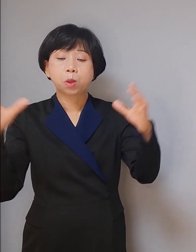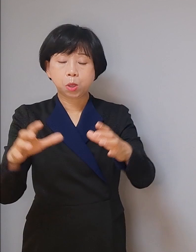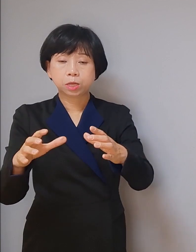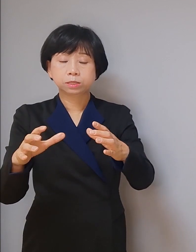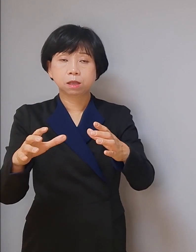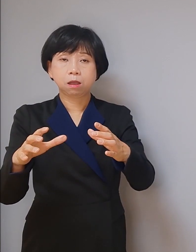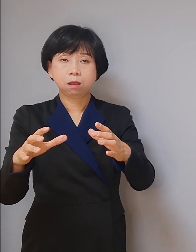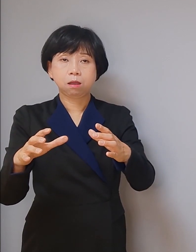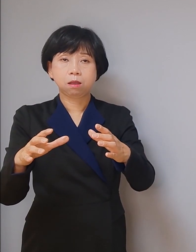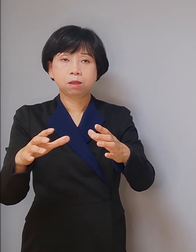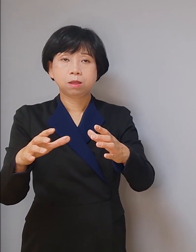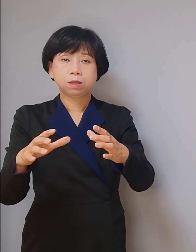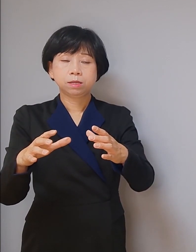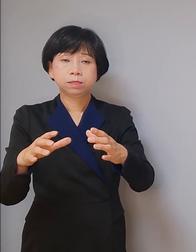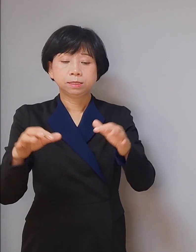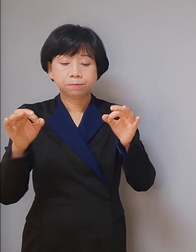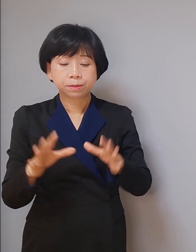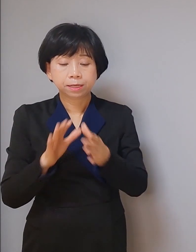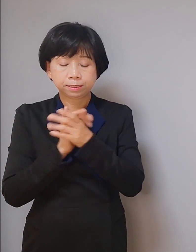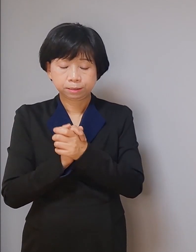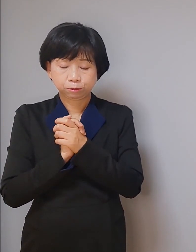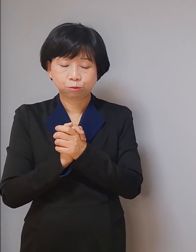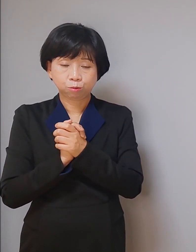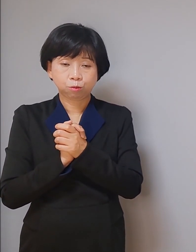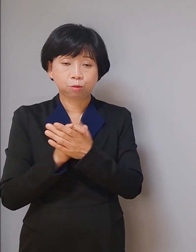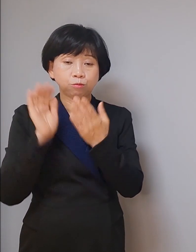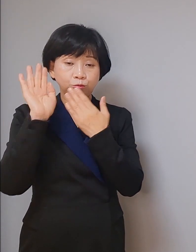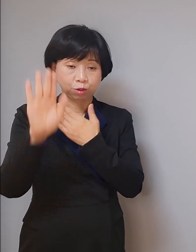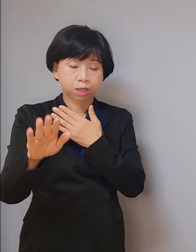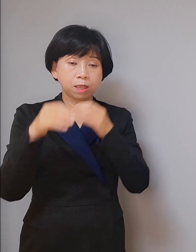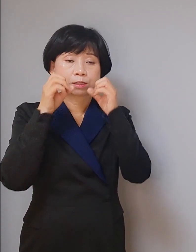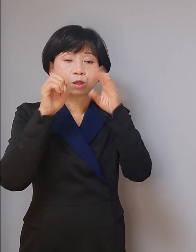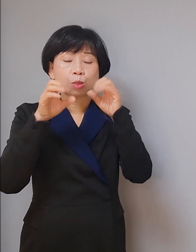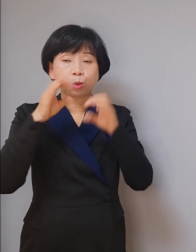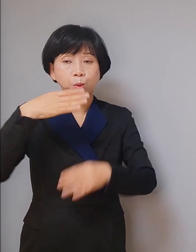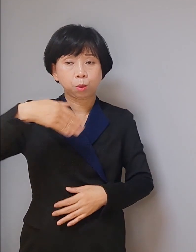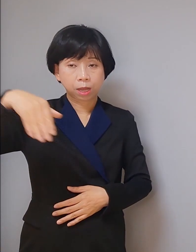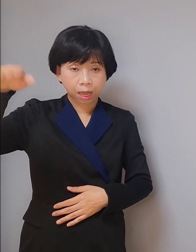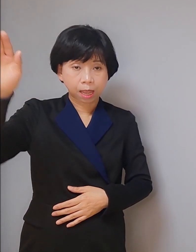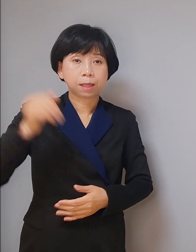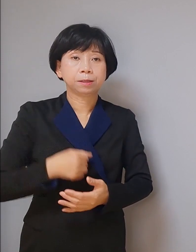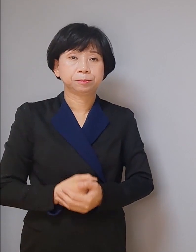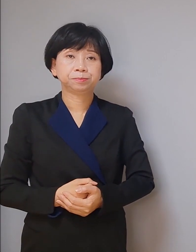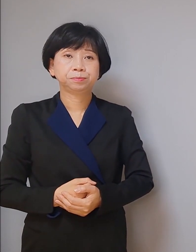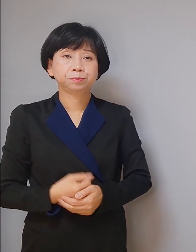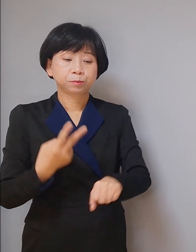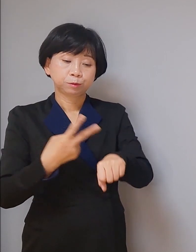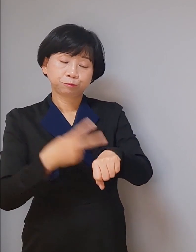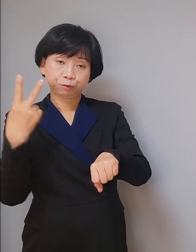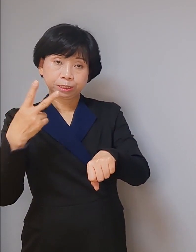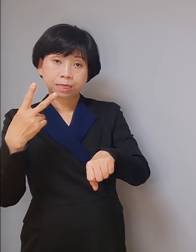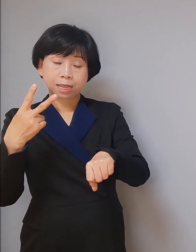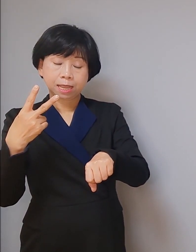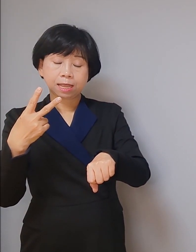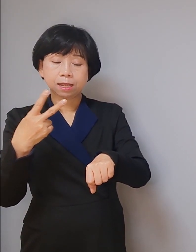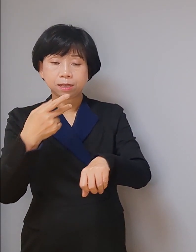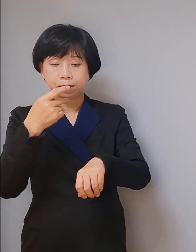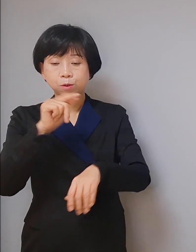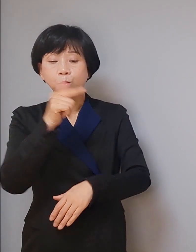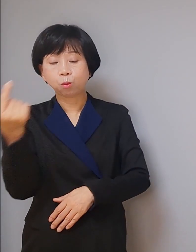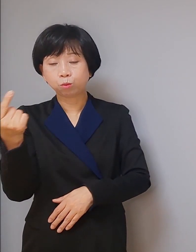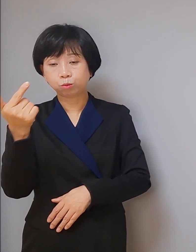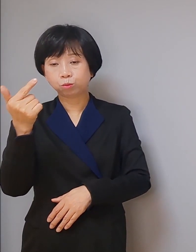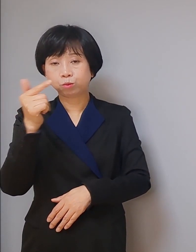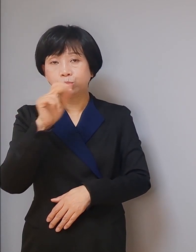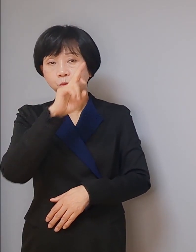함께 모여서 잠깐 기도하고 우리 전도 나갔다가 2시에 들어와서 오후 예배를 드리도록